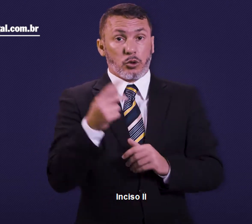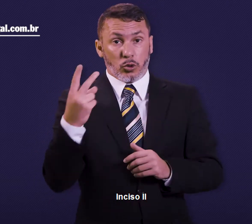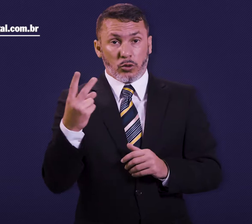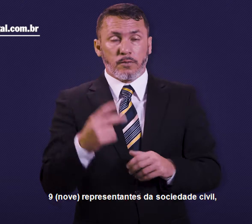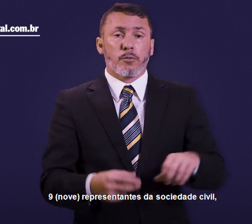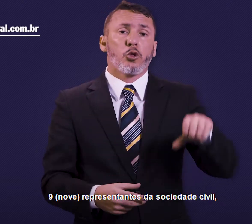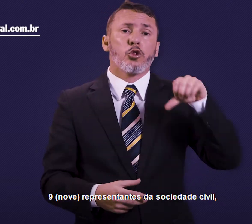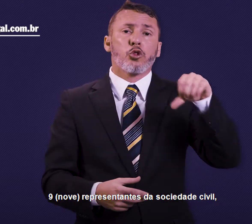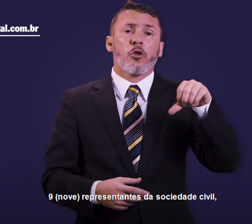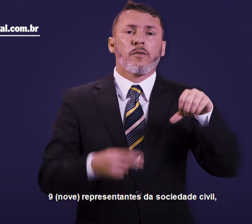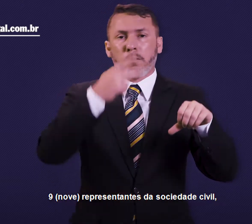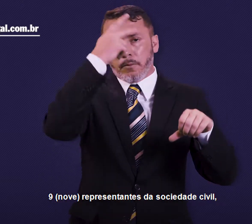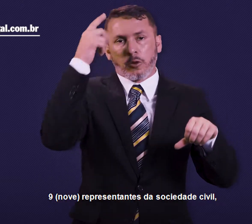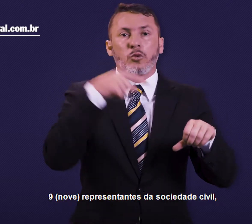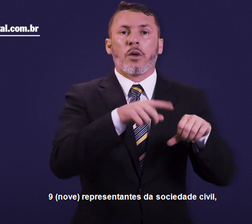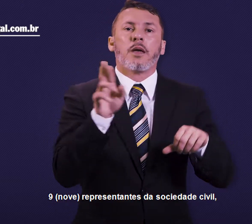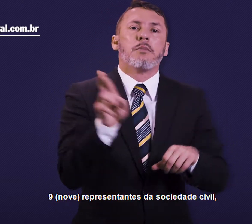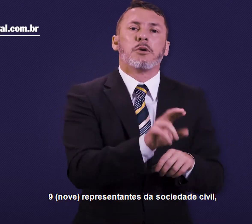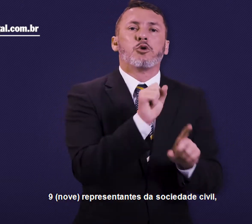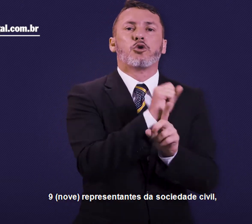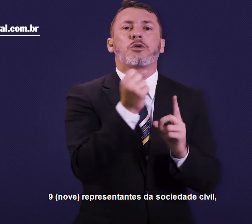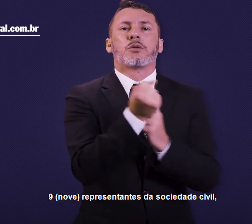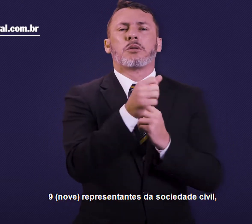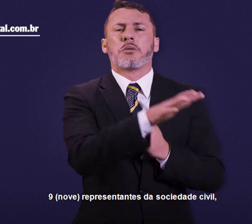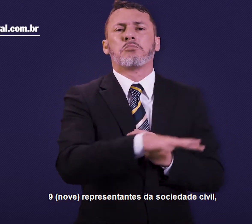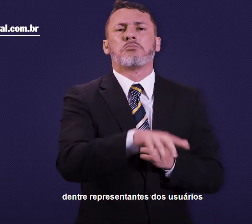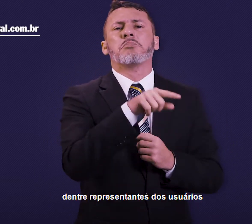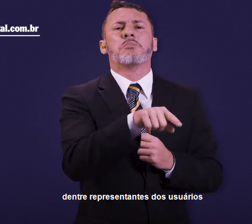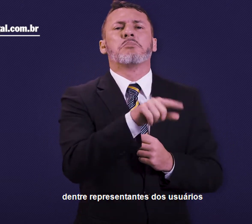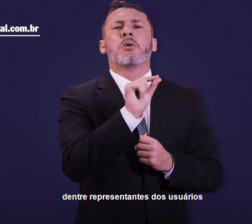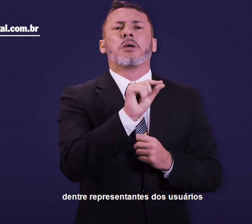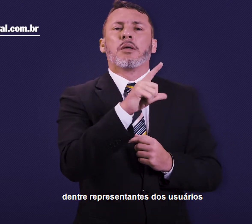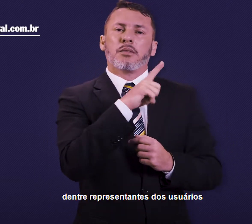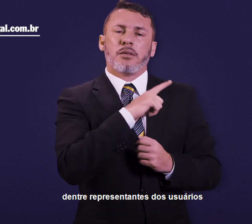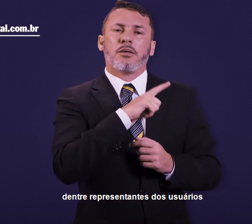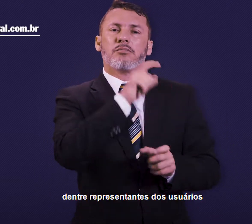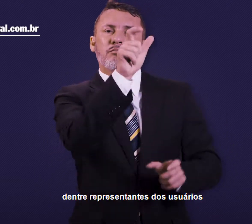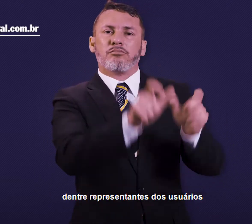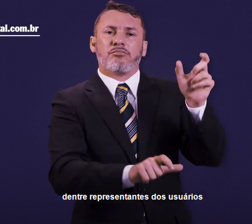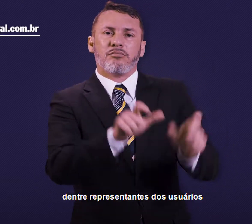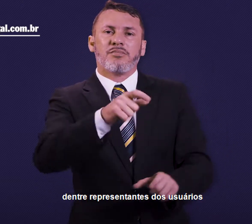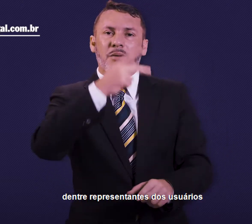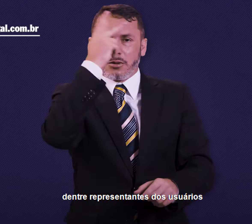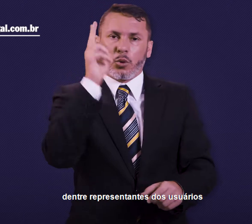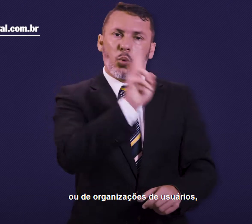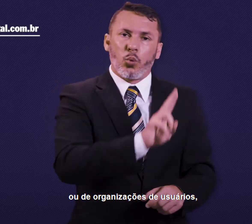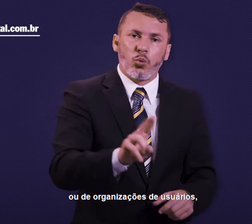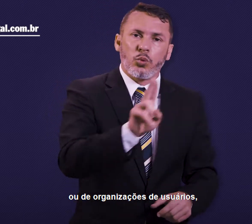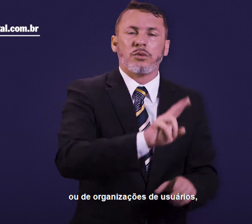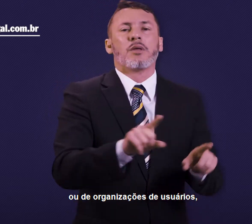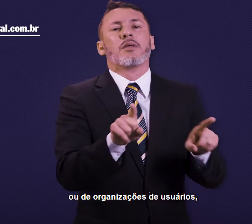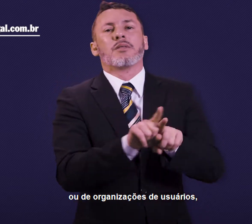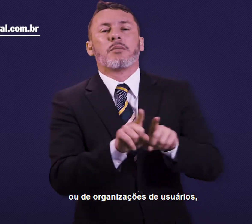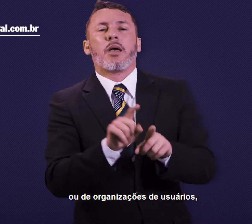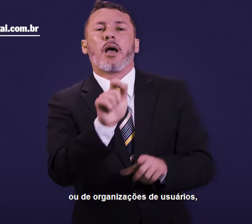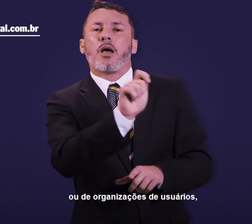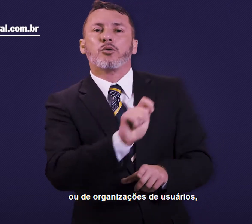2. 9 representantes da sociedade civil, dentre representantes dos usuários ou de organizações de